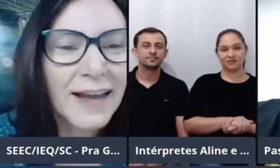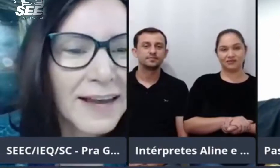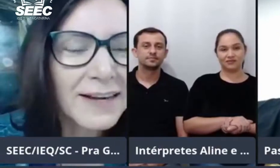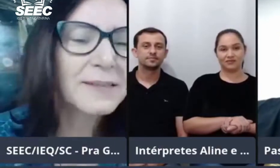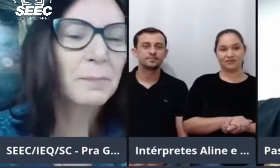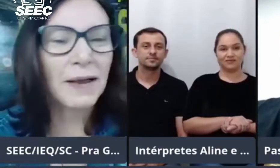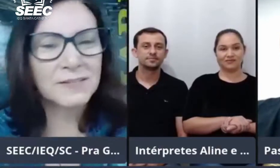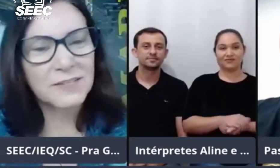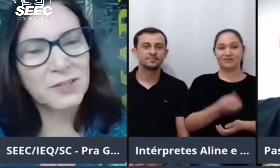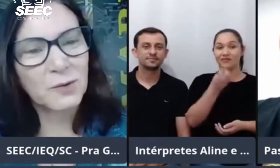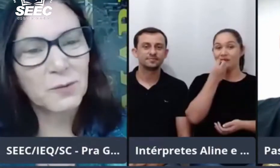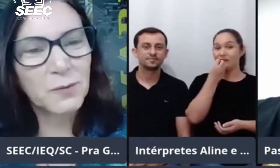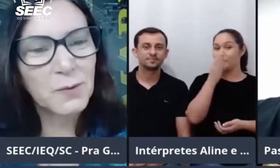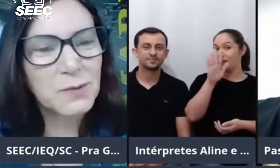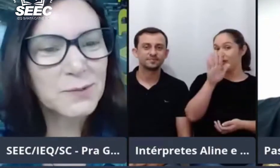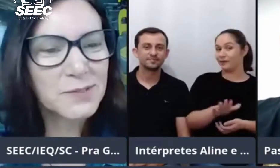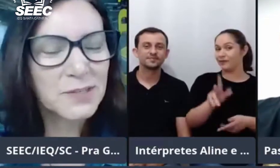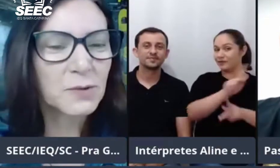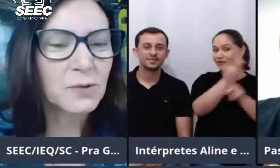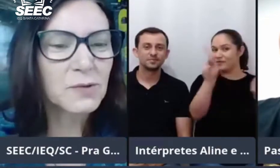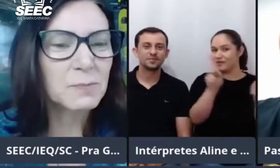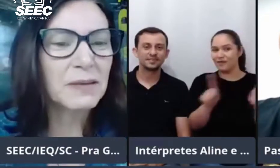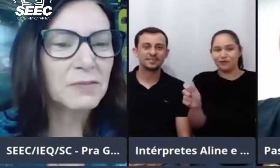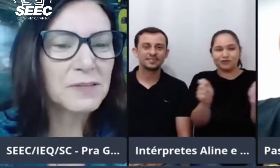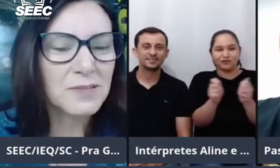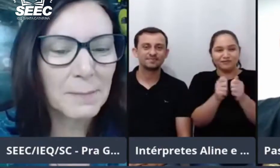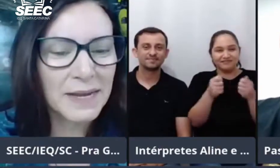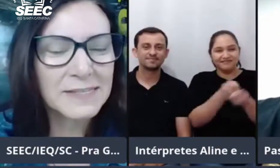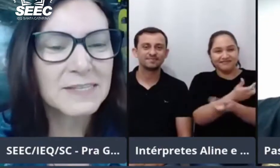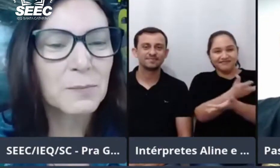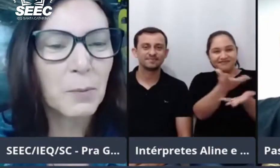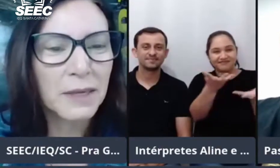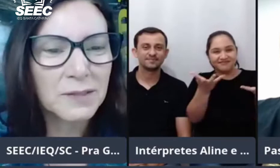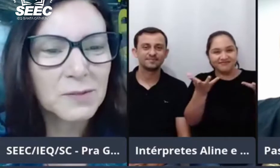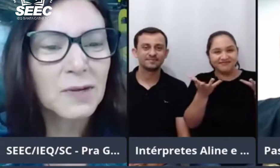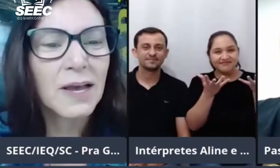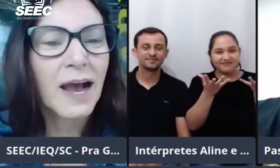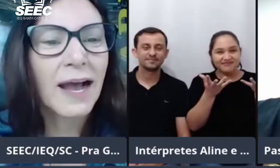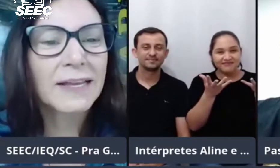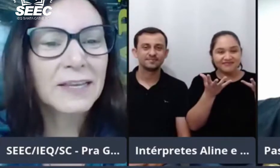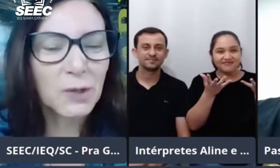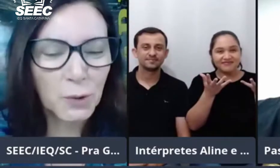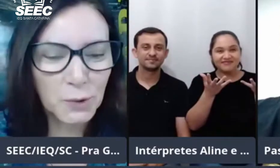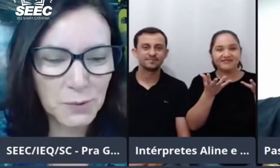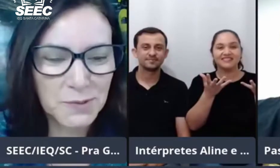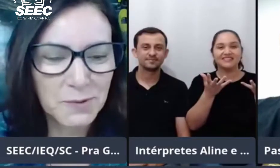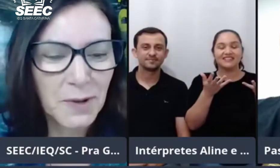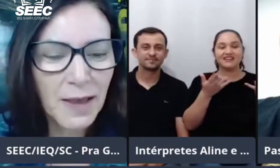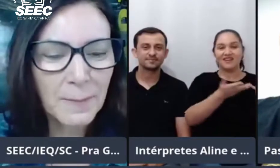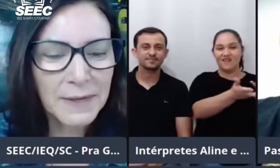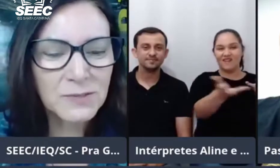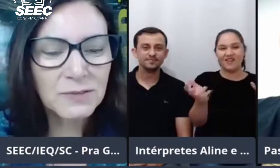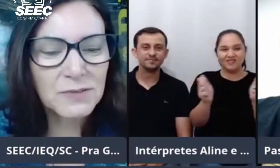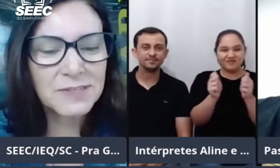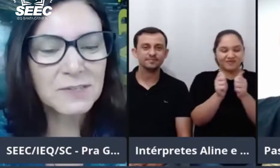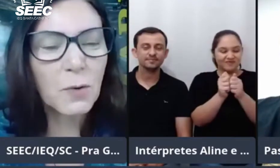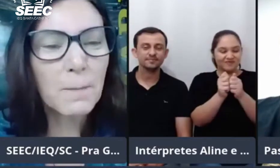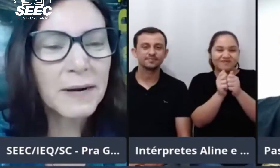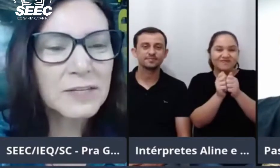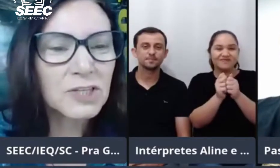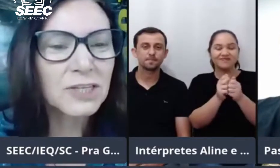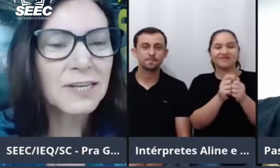Boa tarde, paz seja convosco, sejam todos bem-vindos a mais esse momento aqui conosco. Peço que